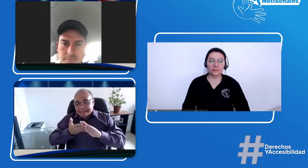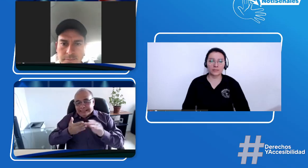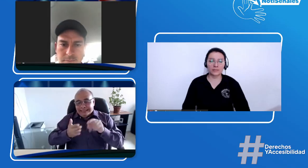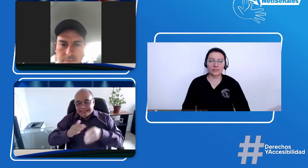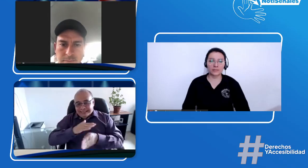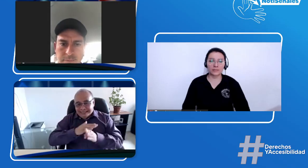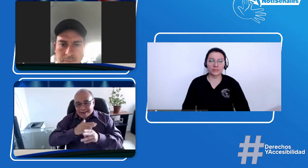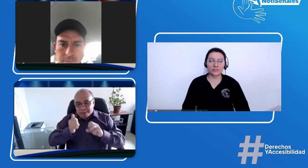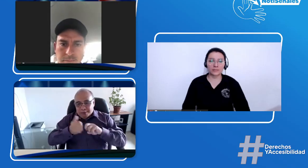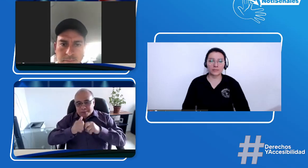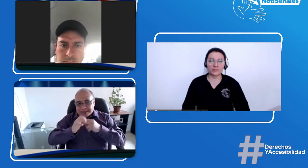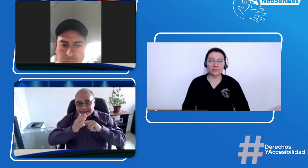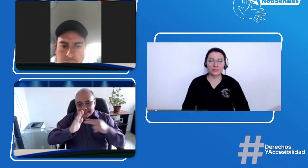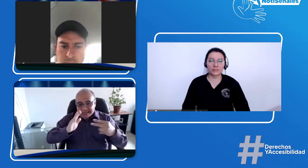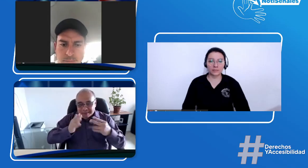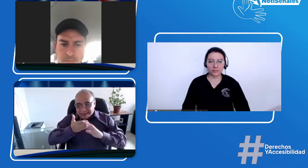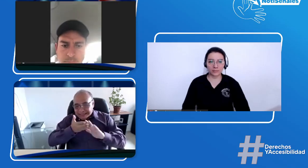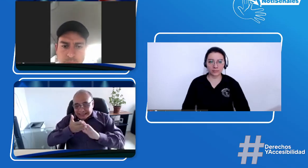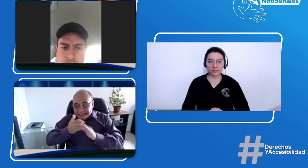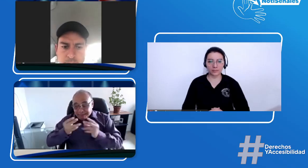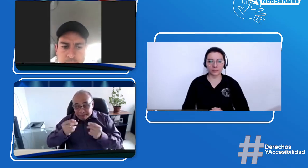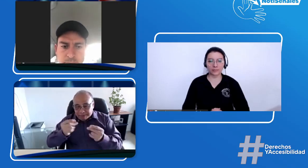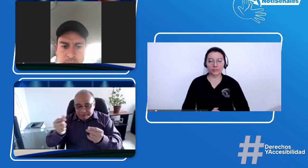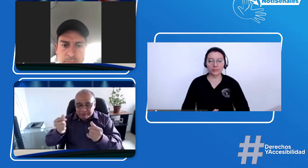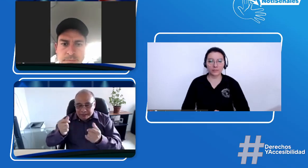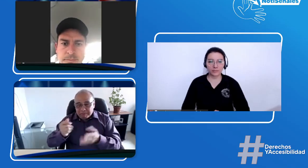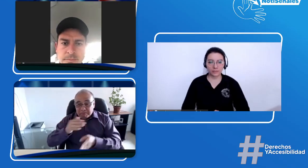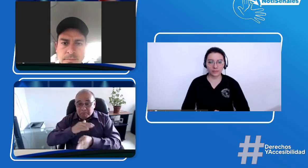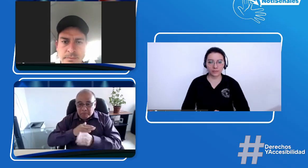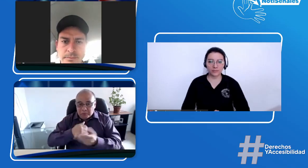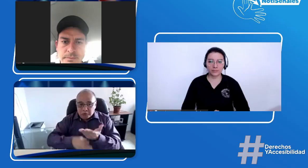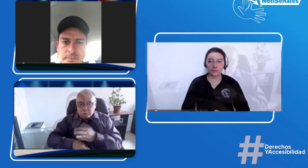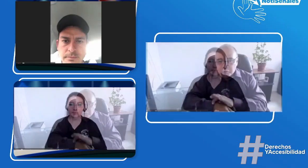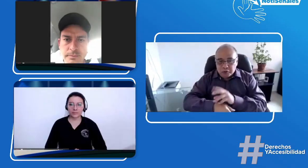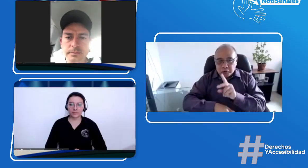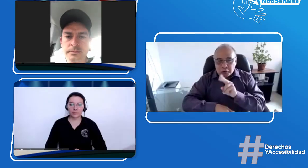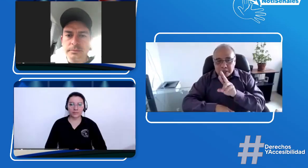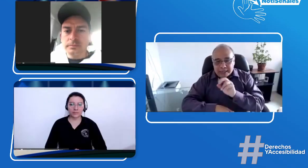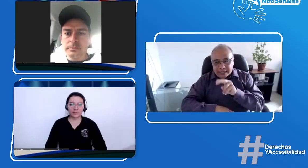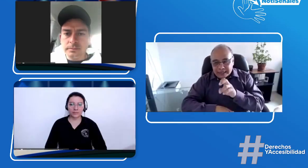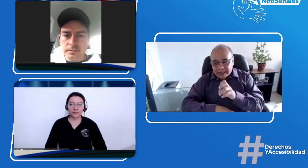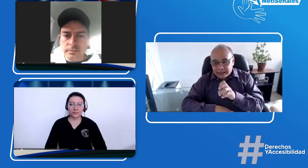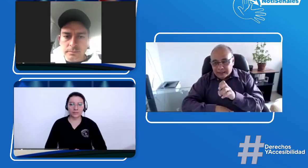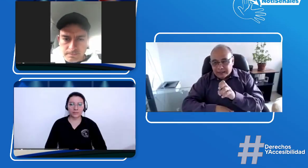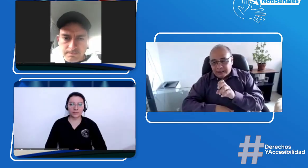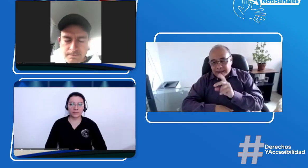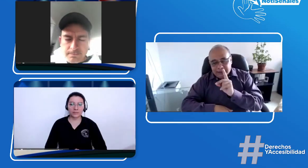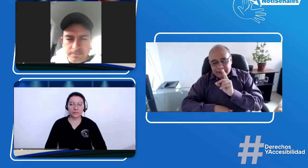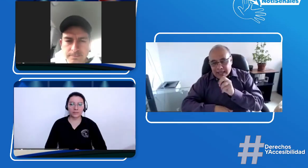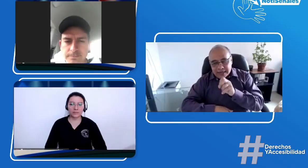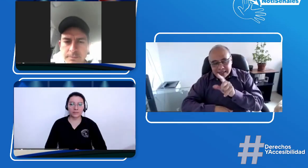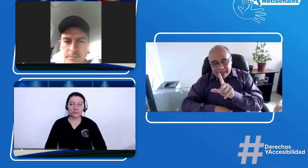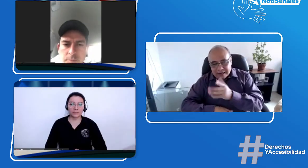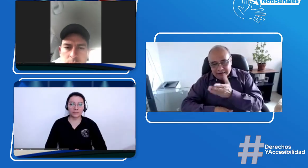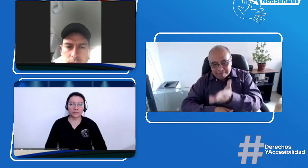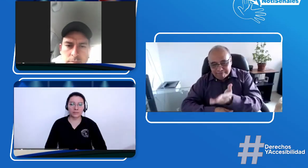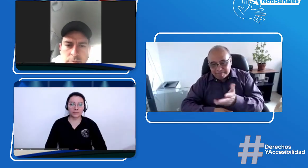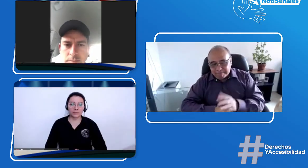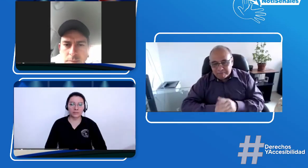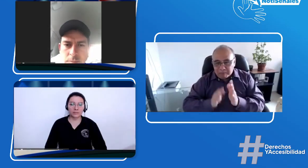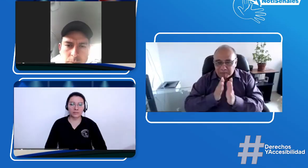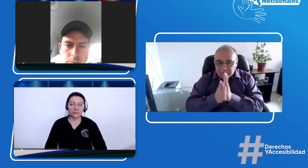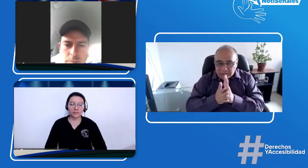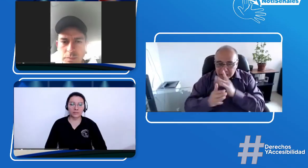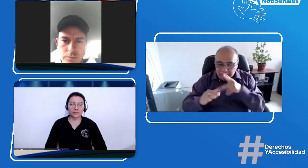Bueno, gracias, señor subsecretario. La verdad es que nuevamente tuvimos un problema técnico por otra desconexión, pero